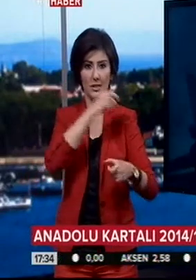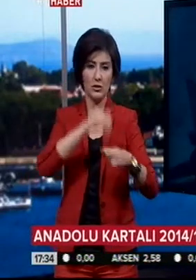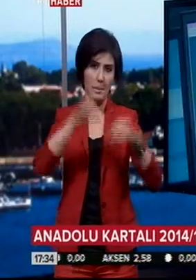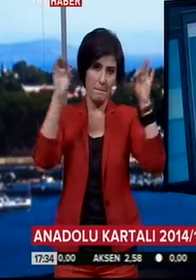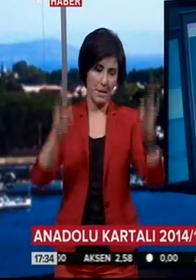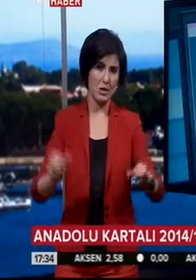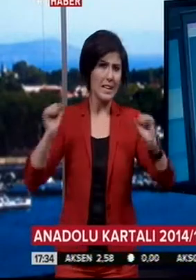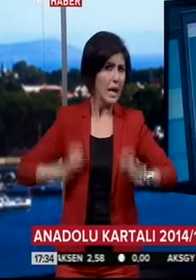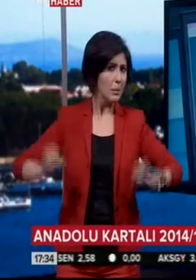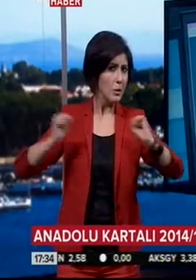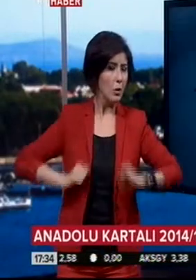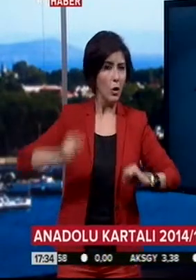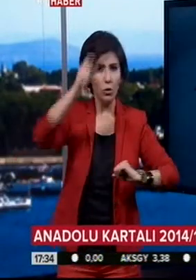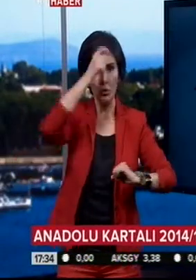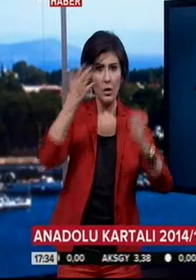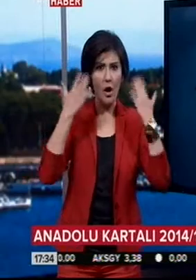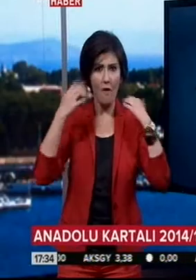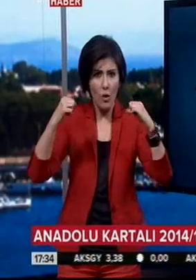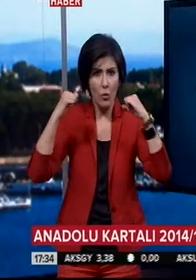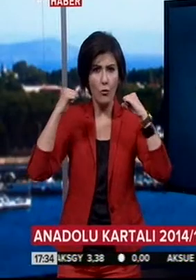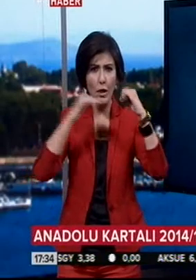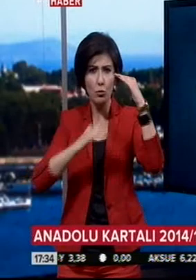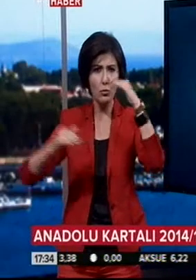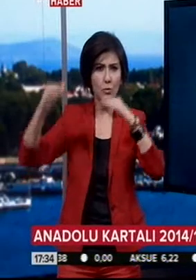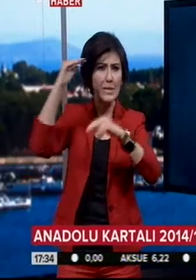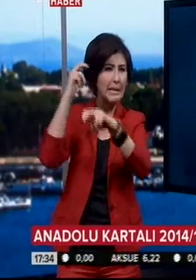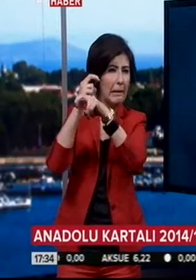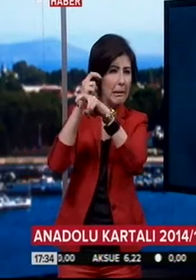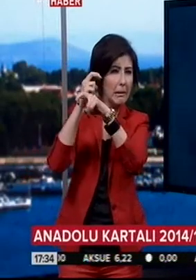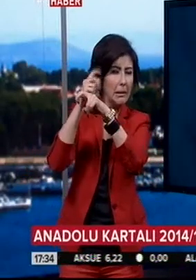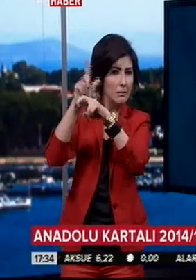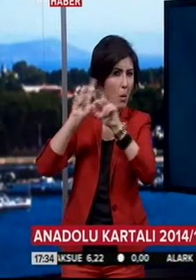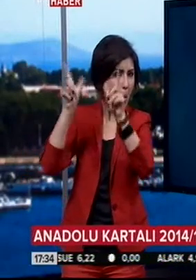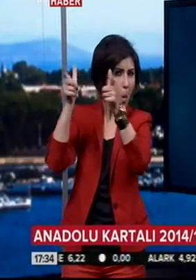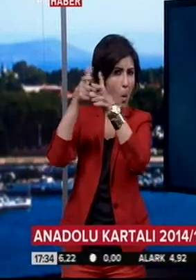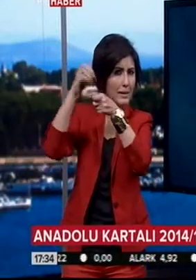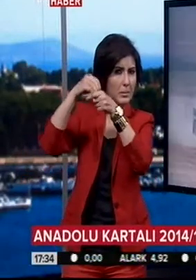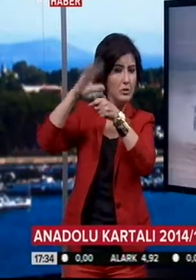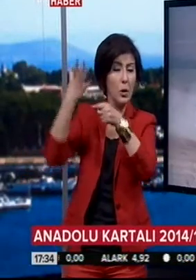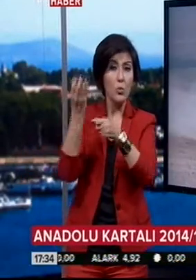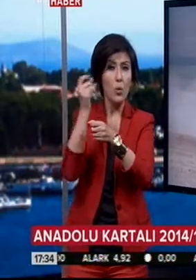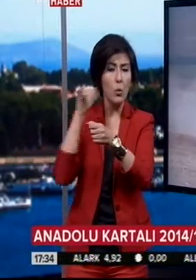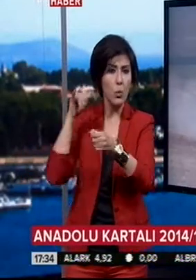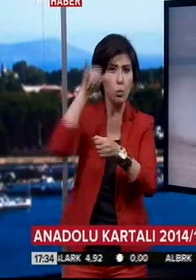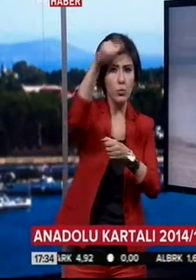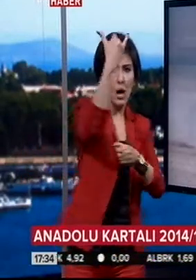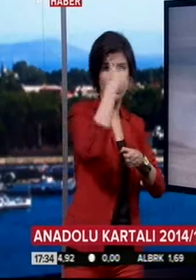başladı. Tatbikatta Türk Hava Kuvvetleri'nin yüksek tehditli harekat ortamında çok uçaklı mukabil